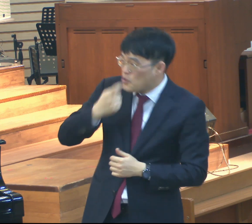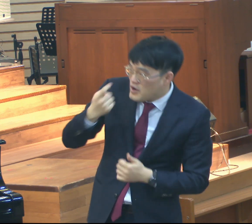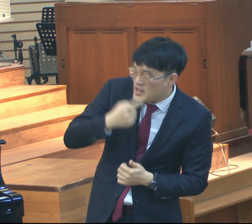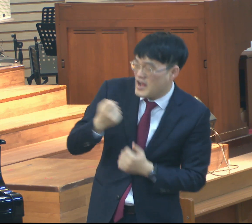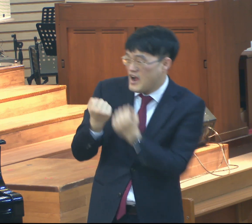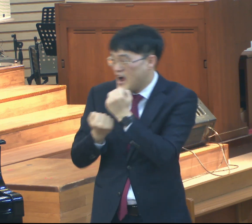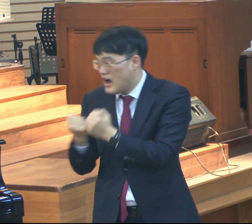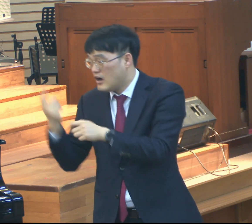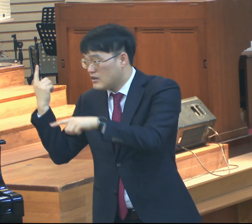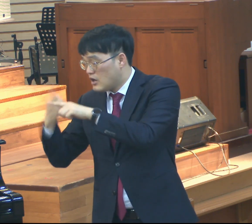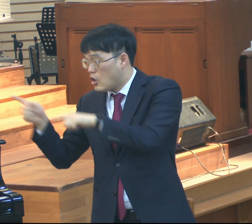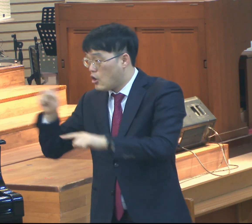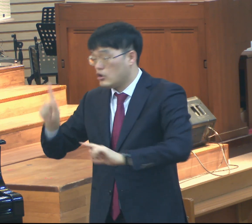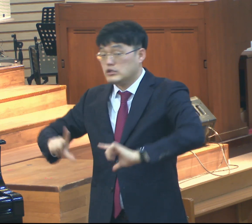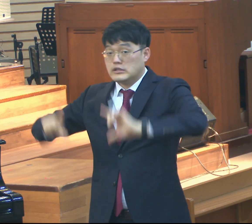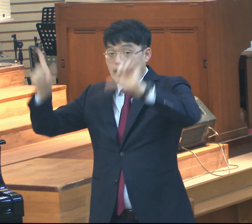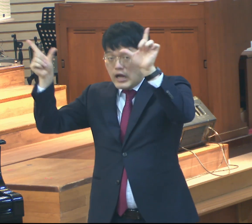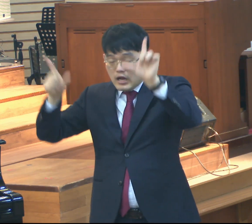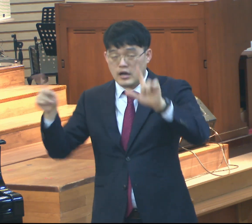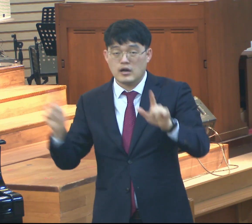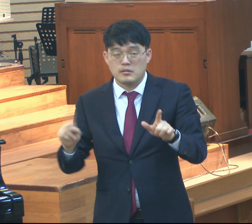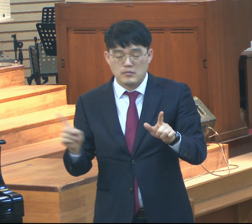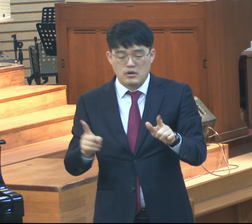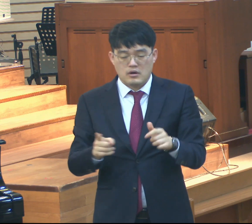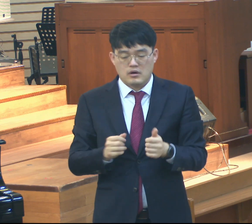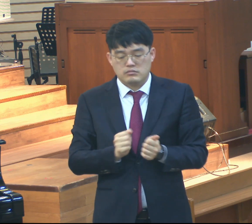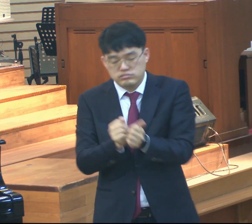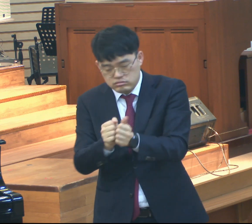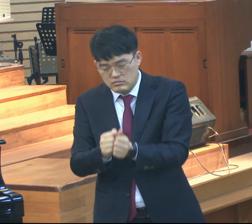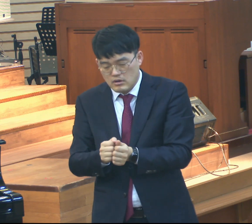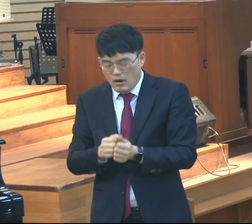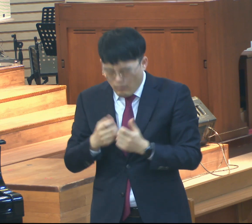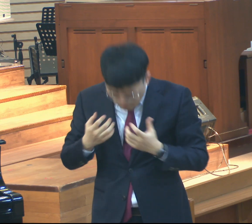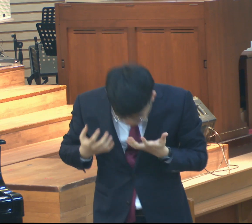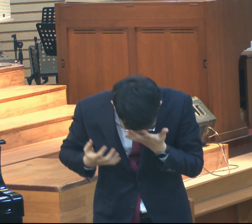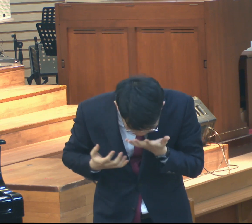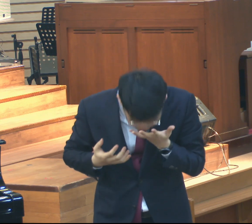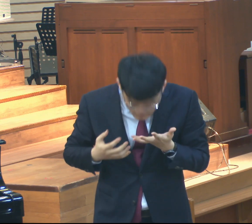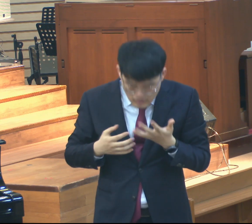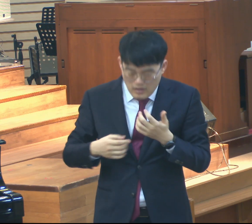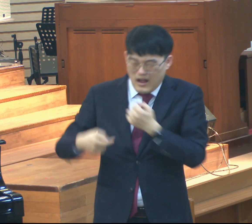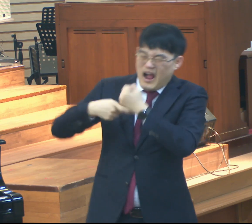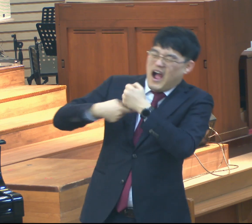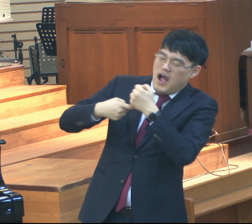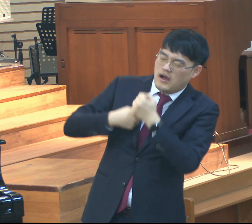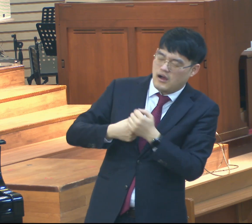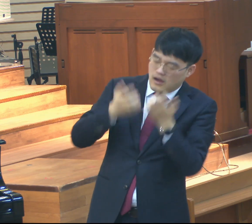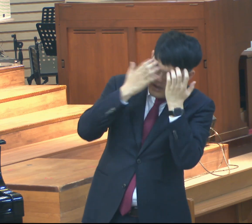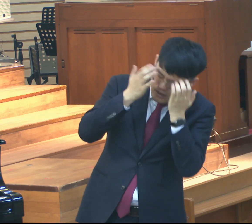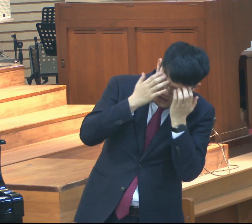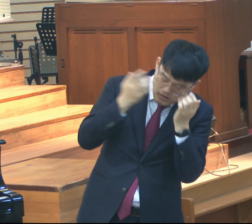날 폭력에 의해서 완전히 잠잠해진 주연 배우의 그 얼굴이